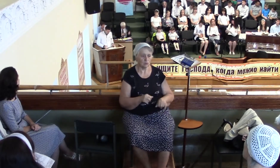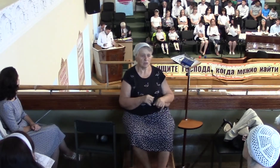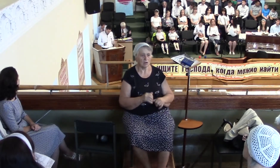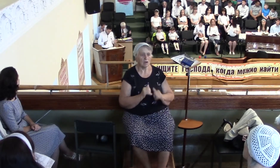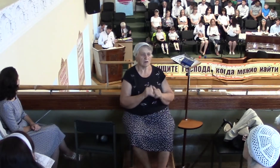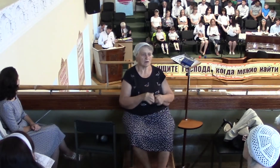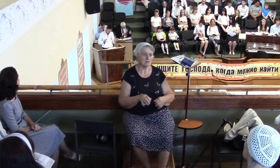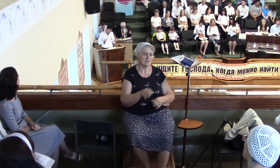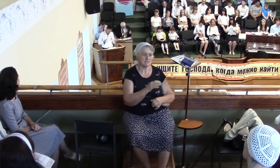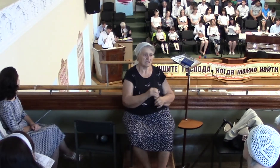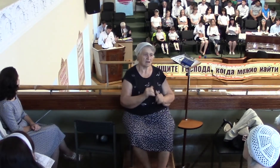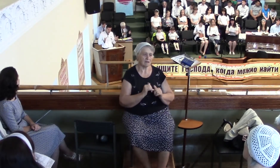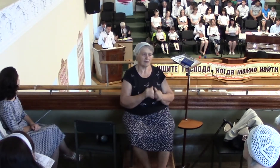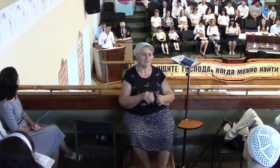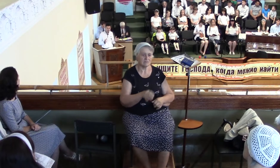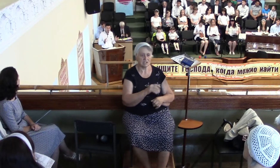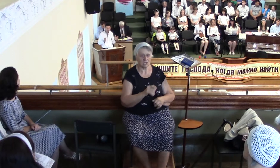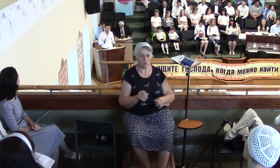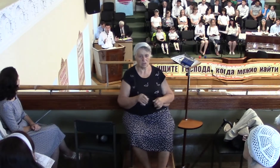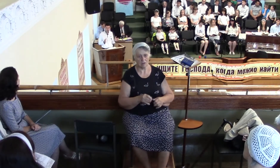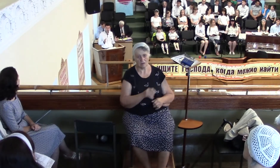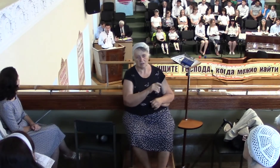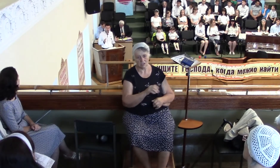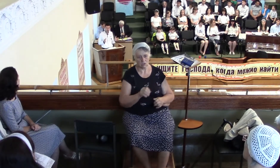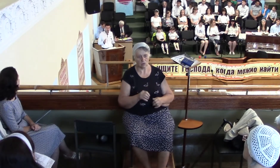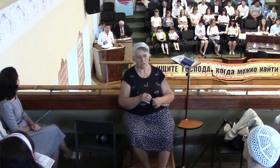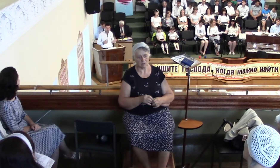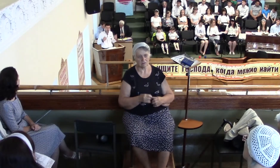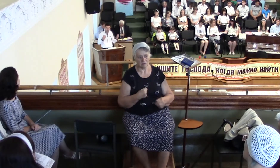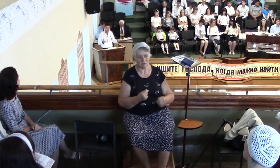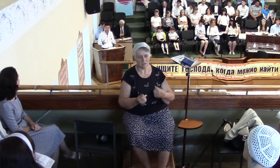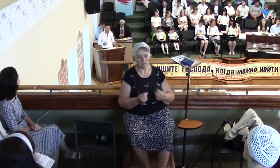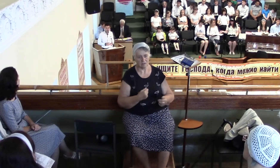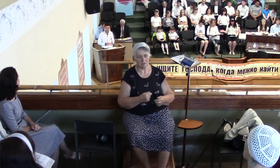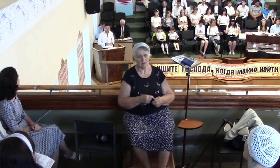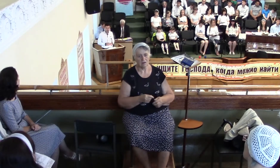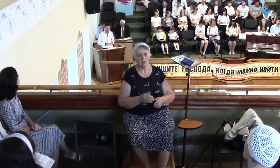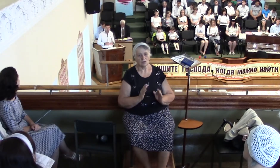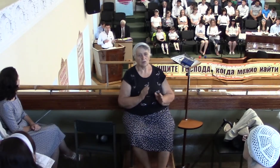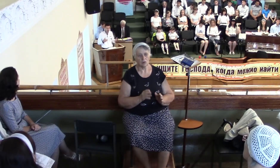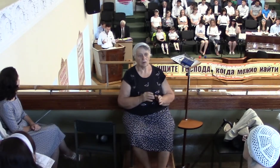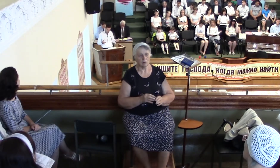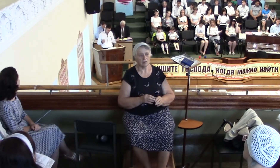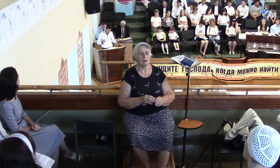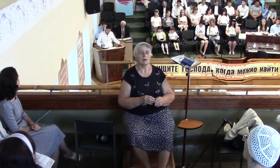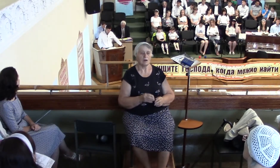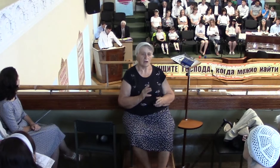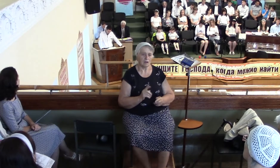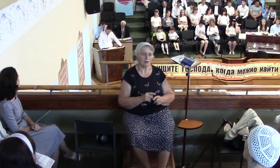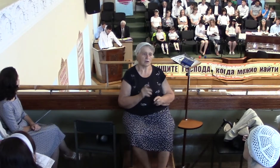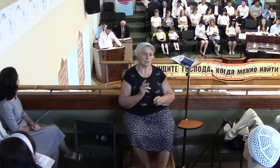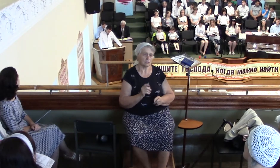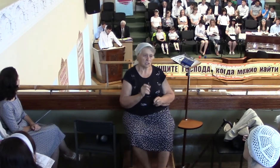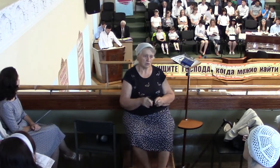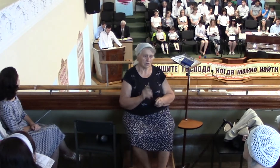Но действенной жертва Христа становится только исключительно для тех, которые откликаются на Божий призыв и верою принимают